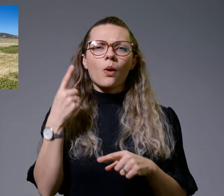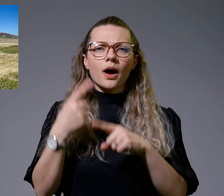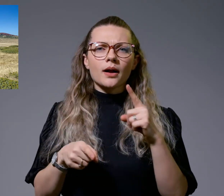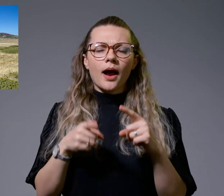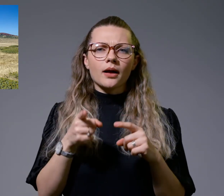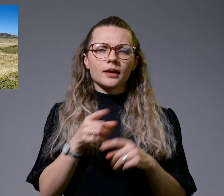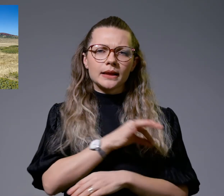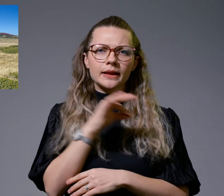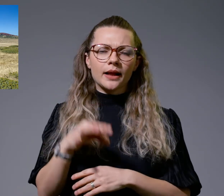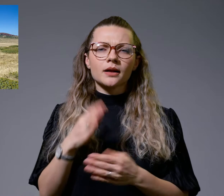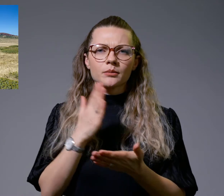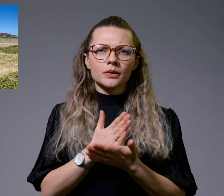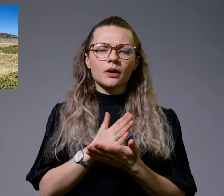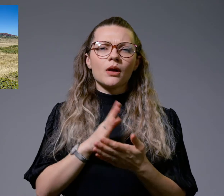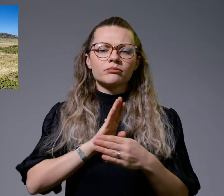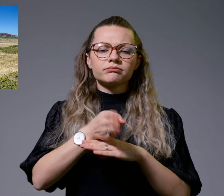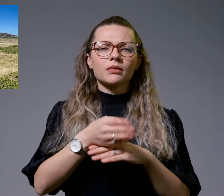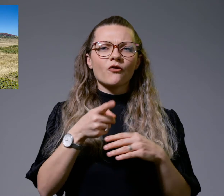бил пробиен фронт во ширина